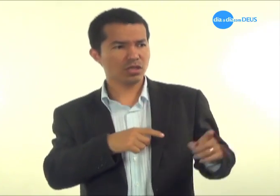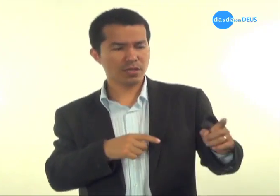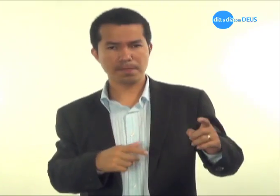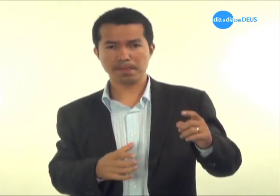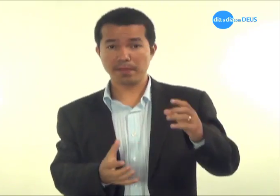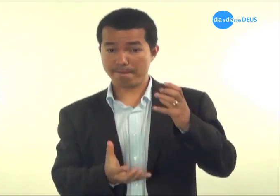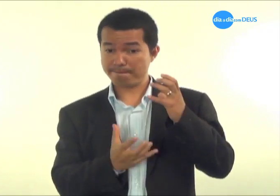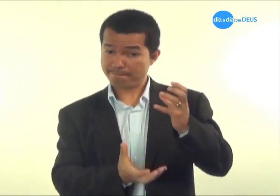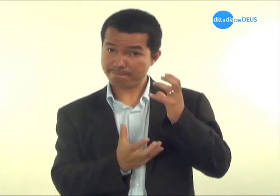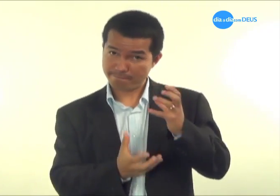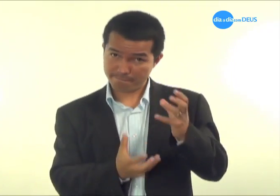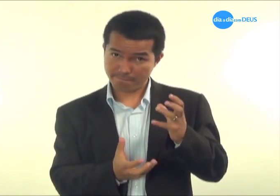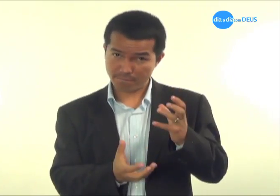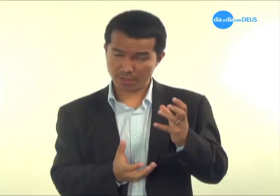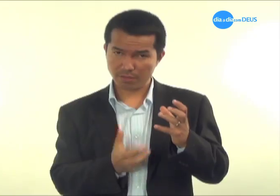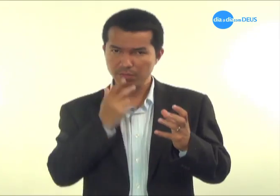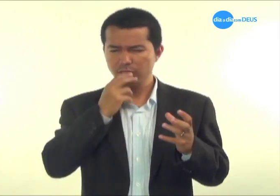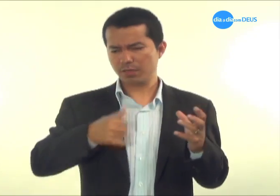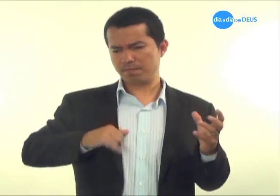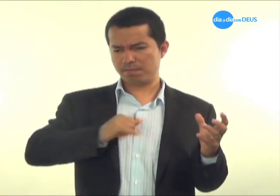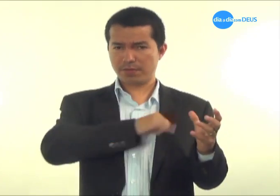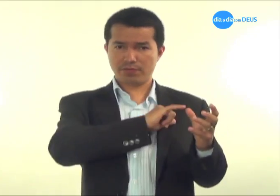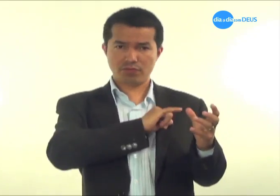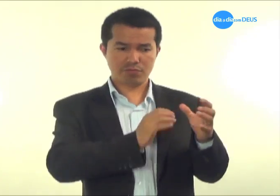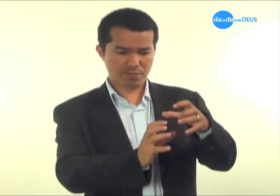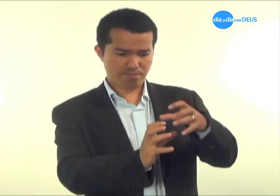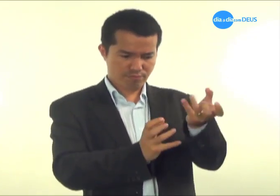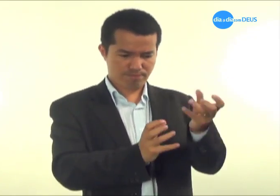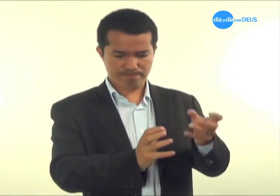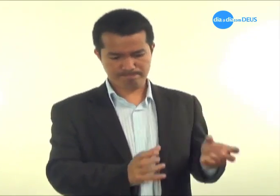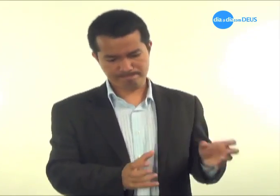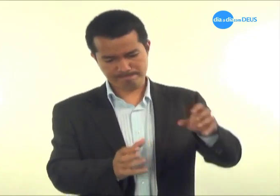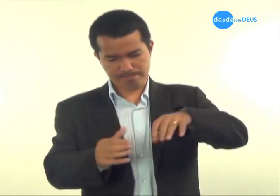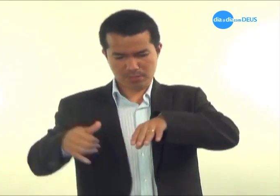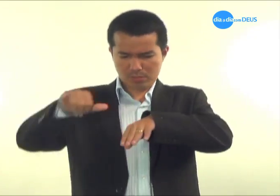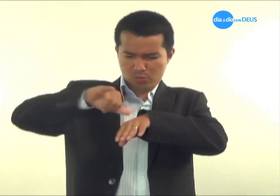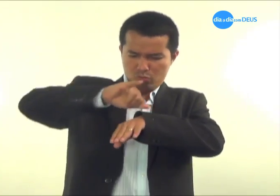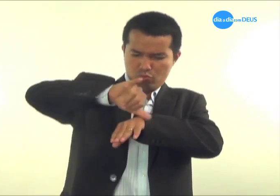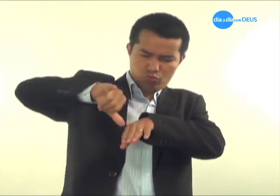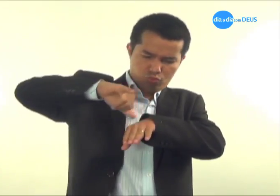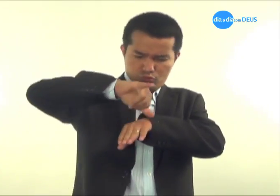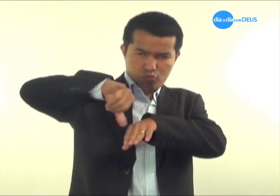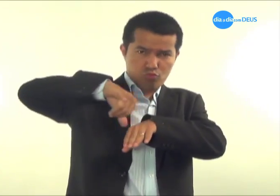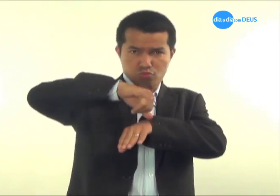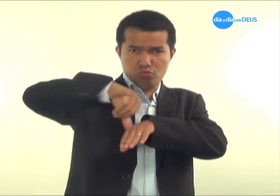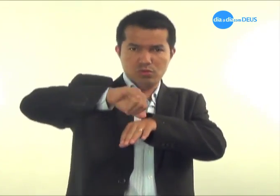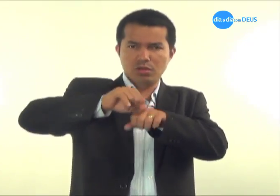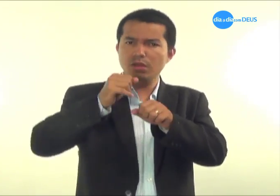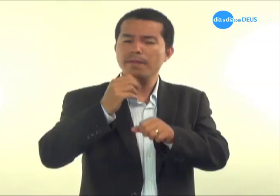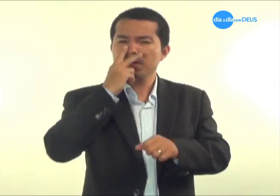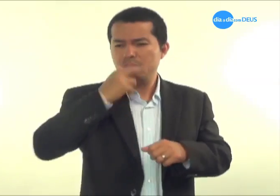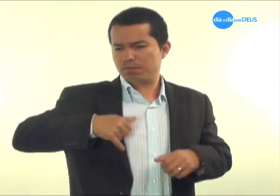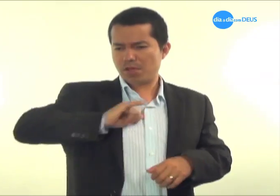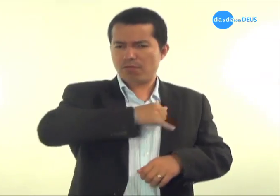Lázaro, pegar aquele vaso de alabastro e cheia de alegria, porque Jesus tinha ressuscitado